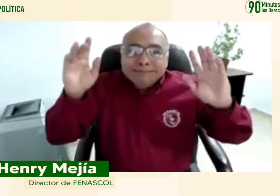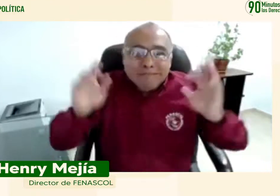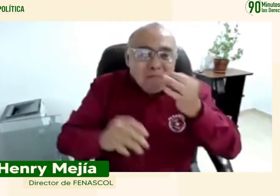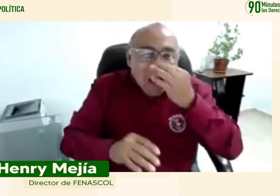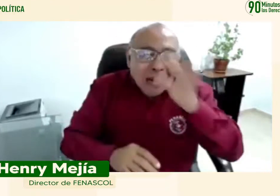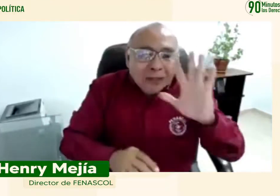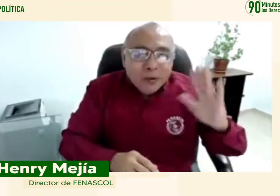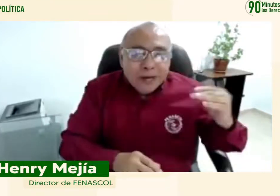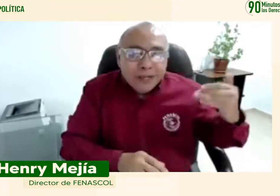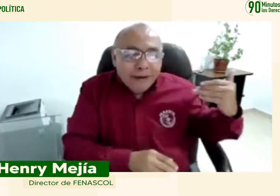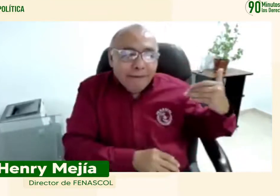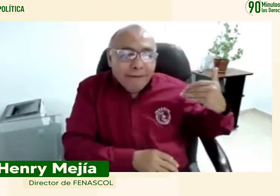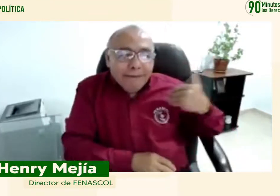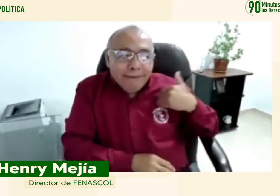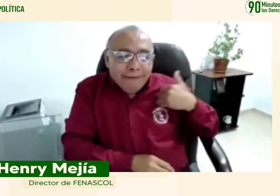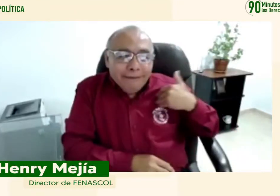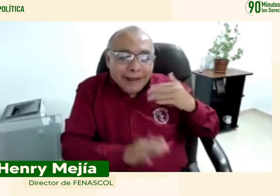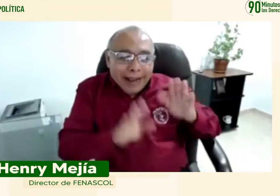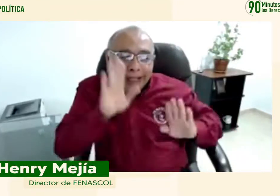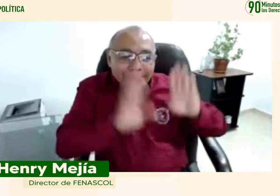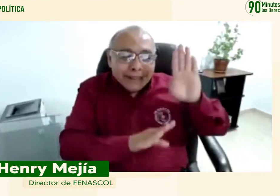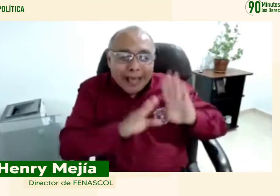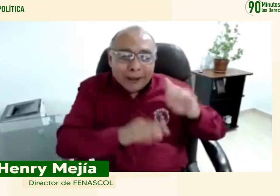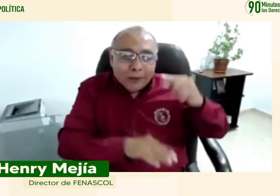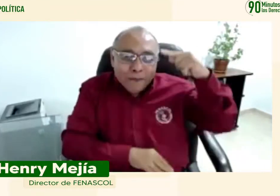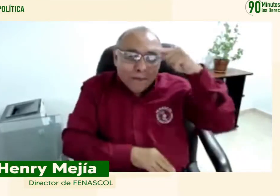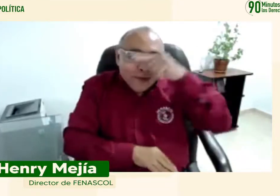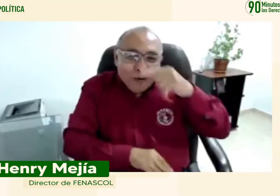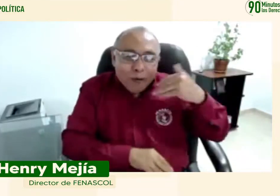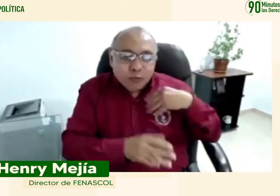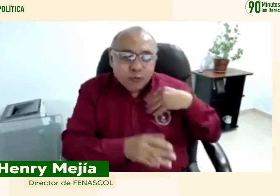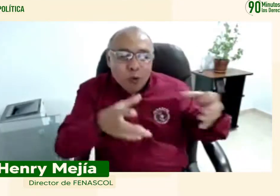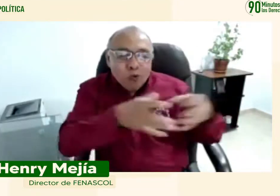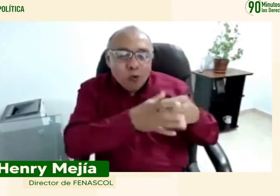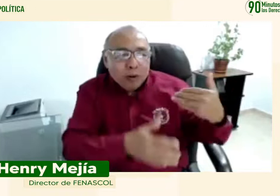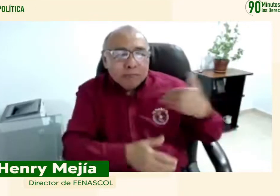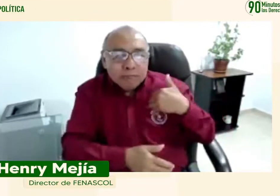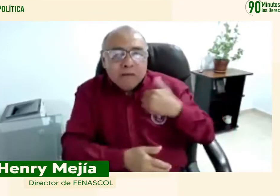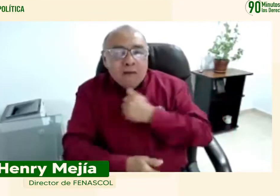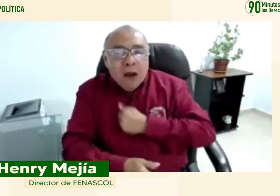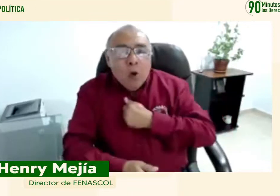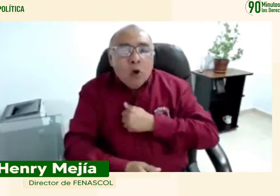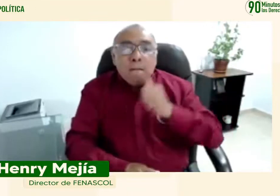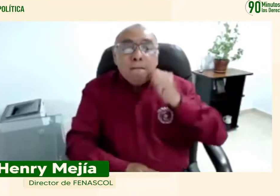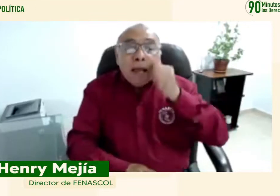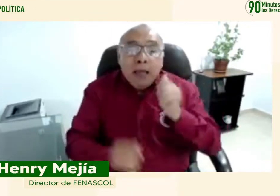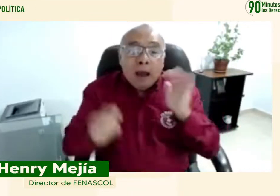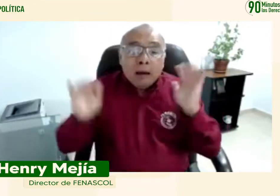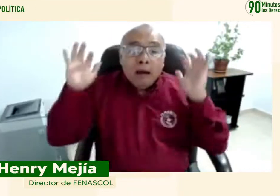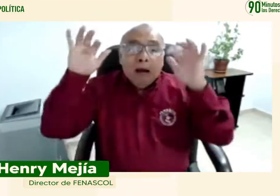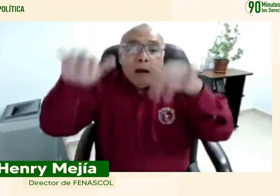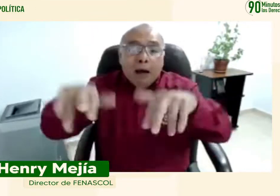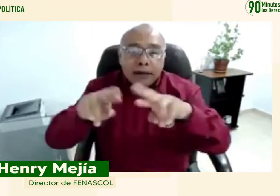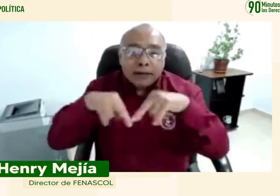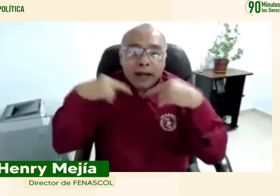debe ser igual para los dos pero fue un llamado que se hizo cierto nos convocaron y nos dijeron